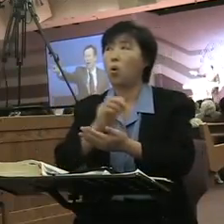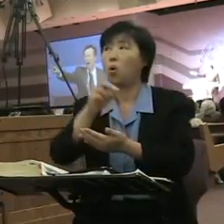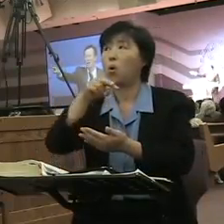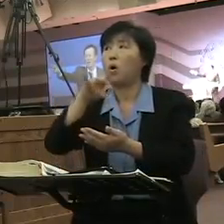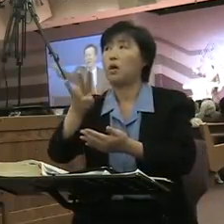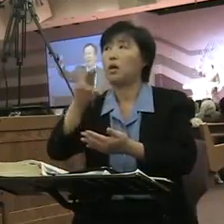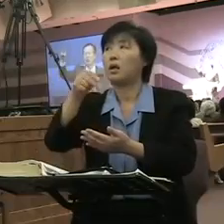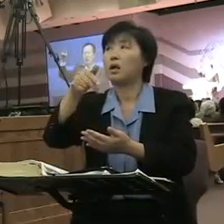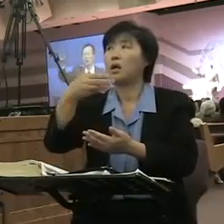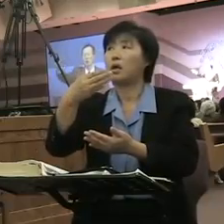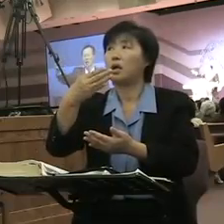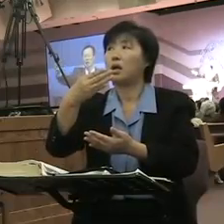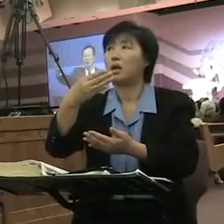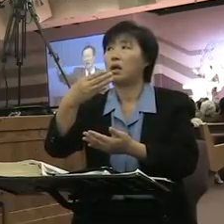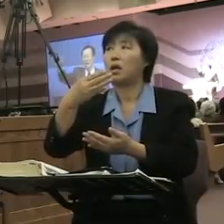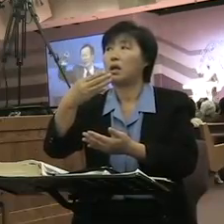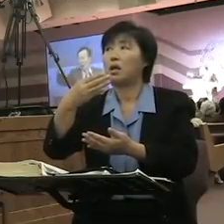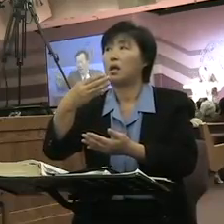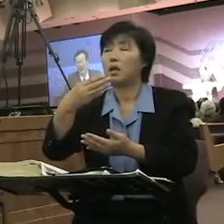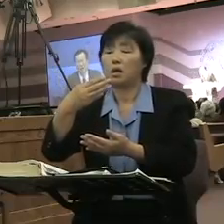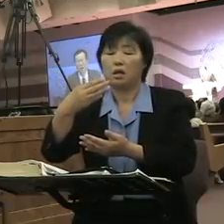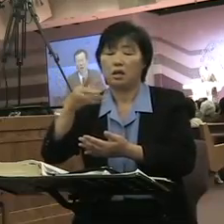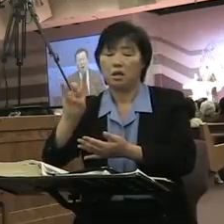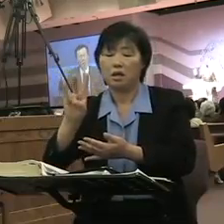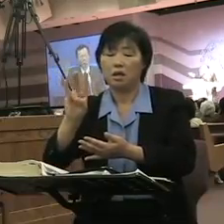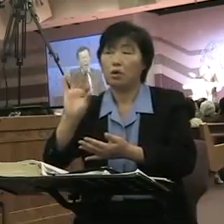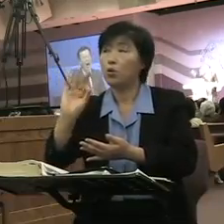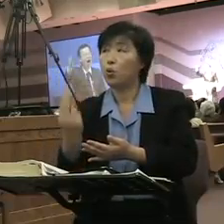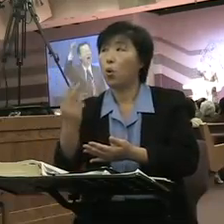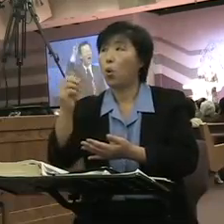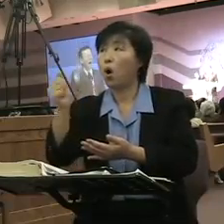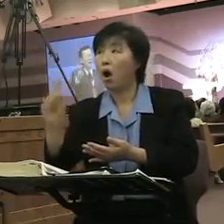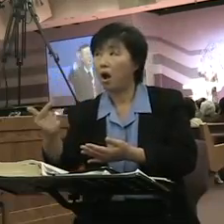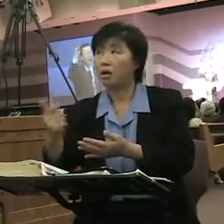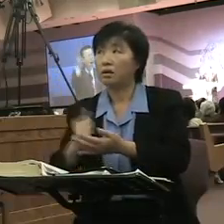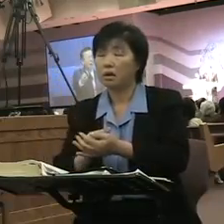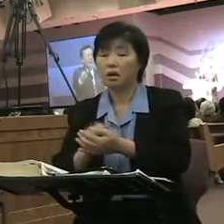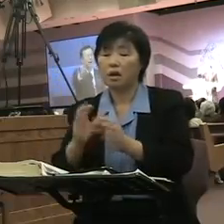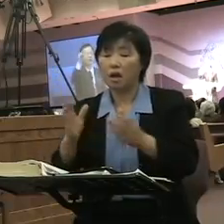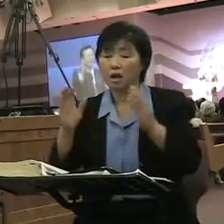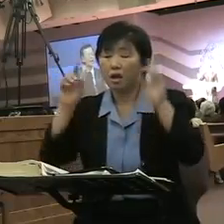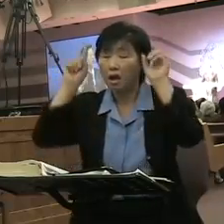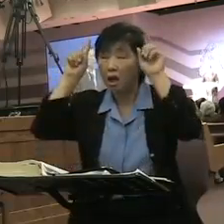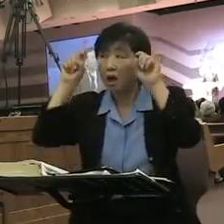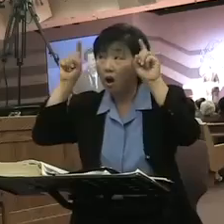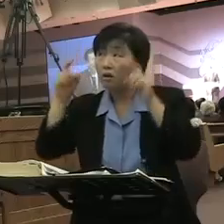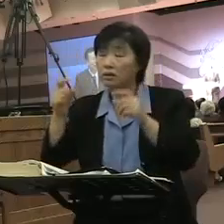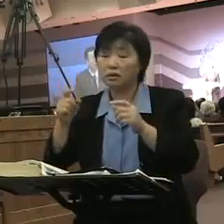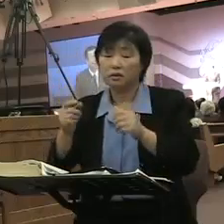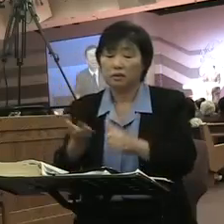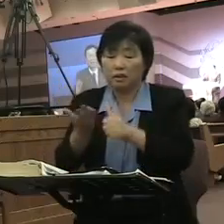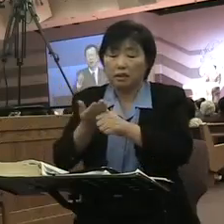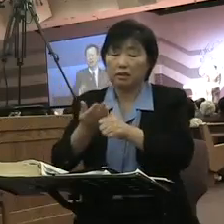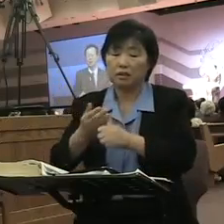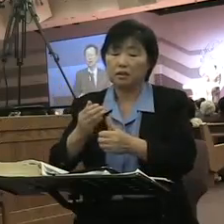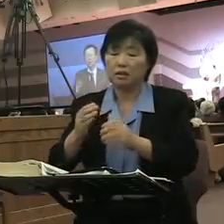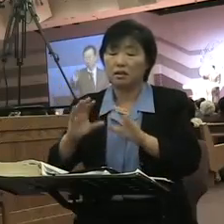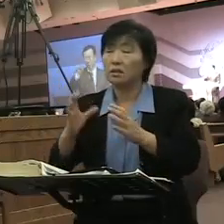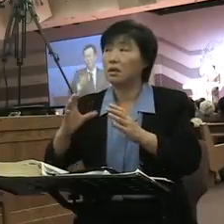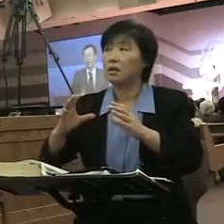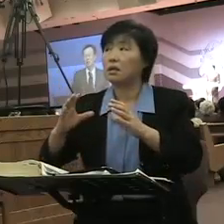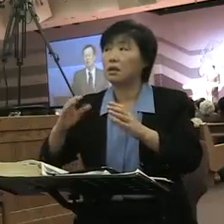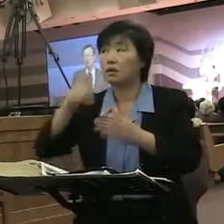가리켜서 보라, 세상 죄를 지고 가시는 하나님의 어린 양이로다. 보라, 하나님 어린 양, 세상 죄를 지고 가시는 하나님의 어린